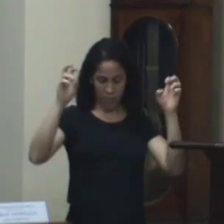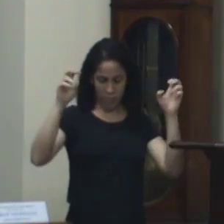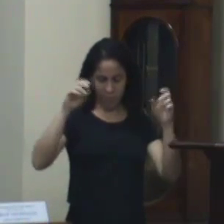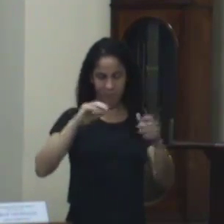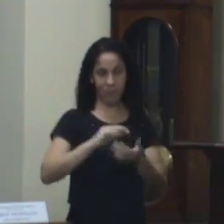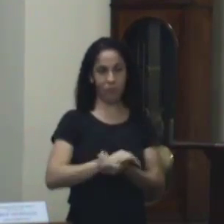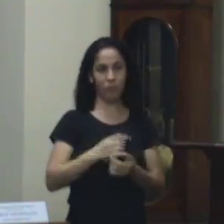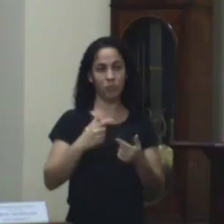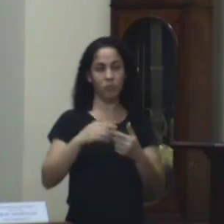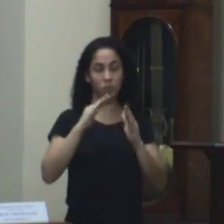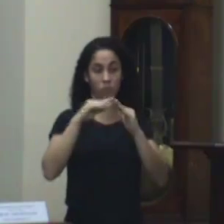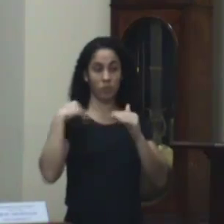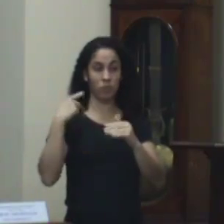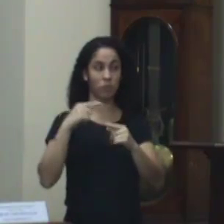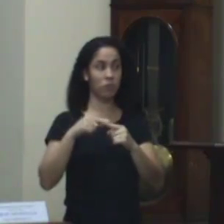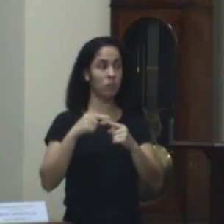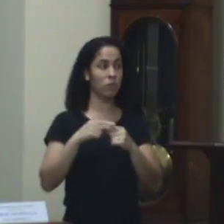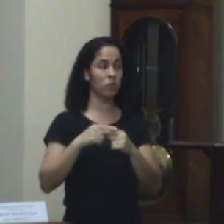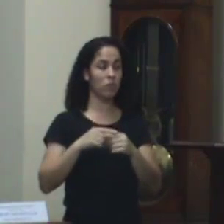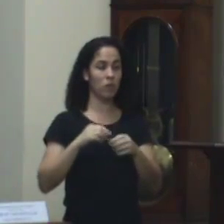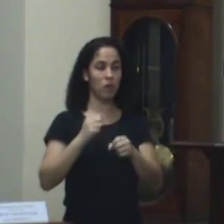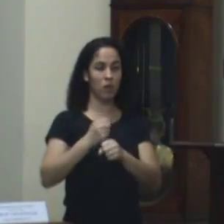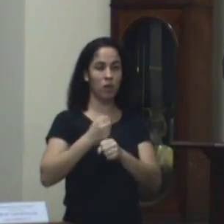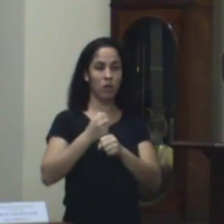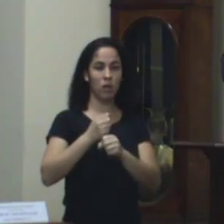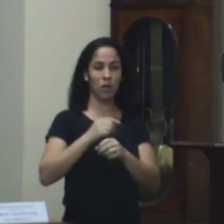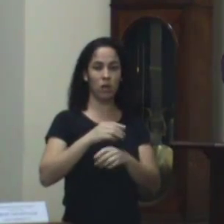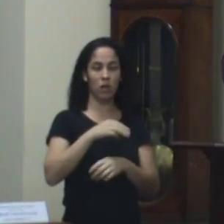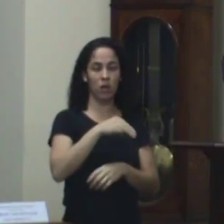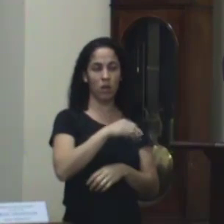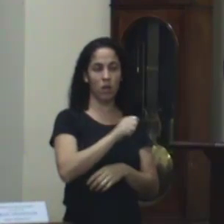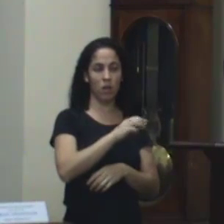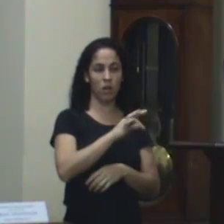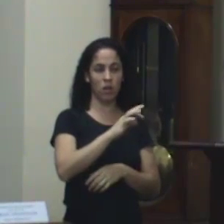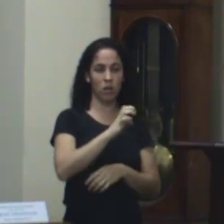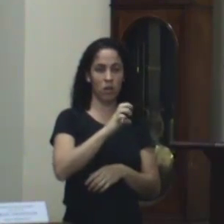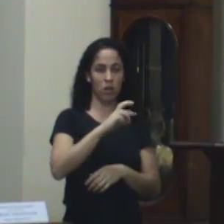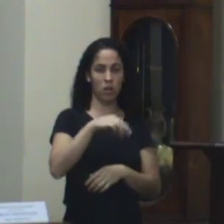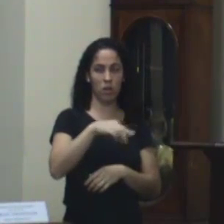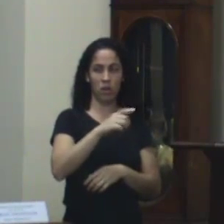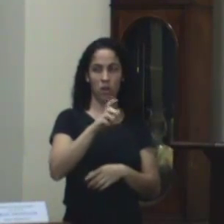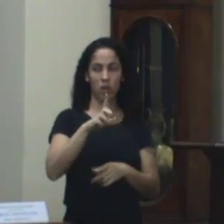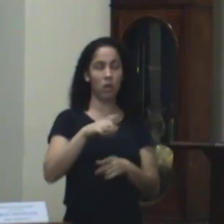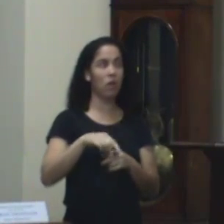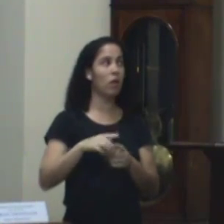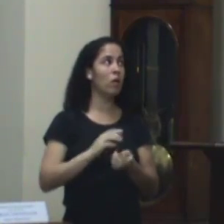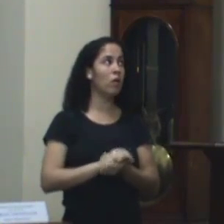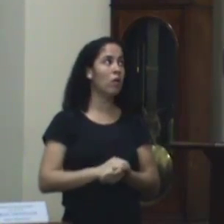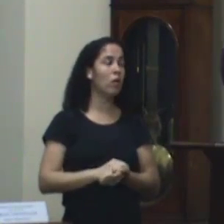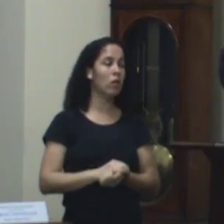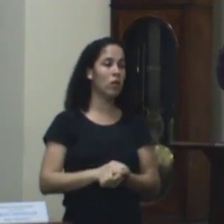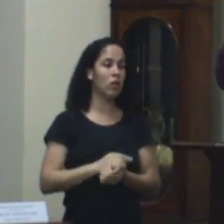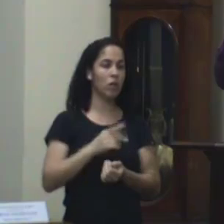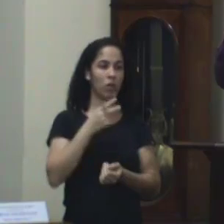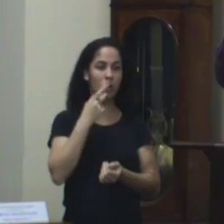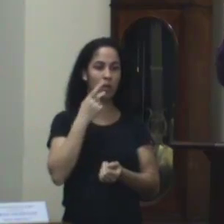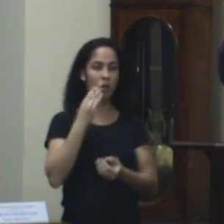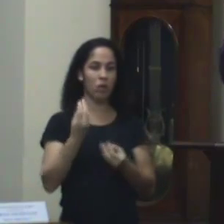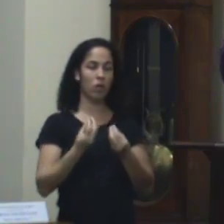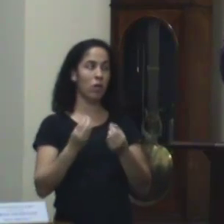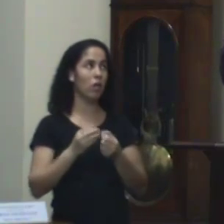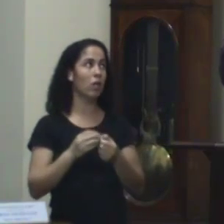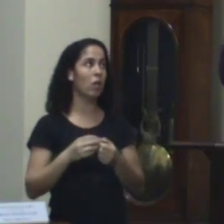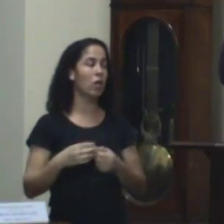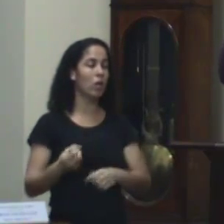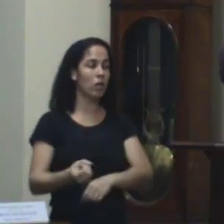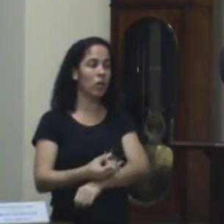a intervenção da Câmara para manutenção do maternal no bairro São Francisco. E aí, eu confesso que fiquei